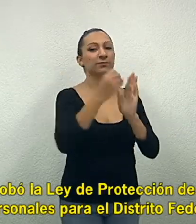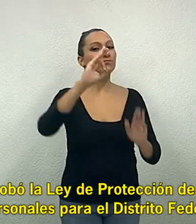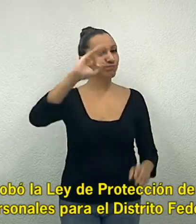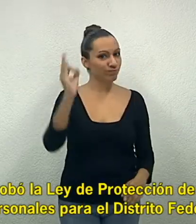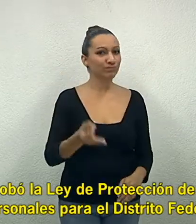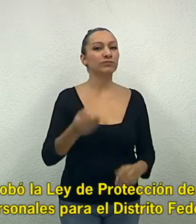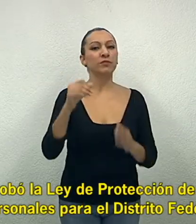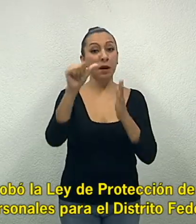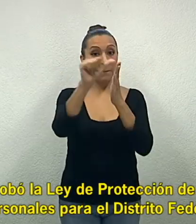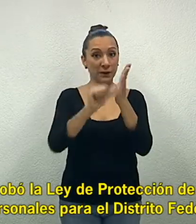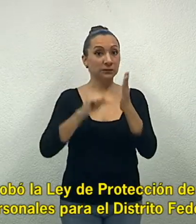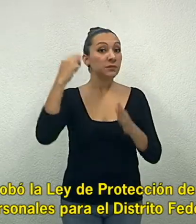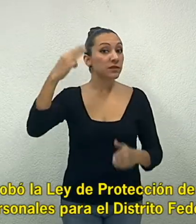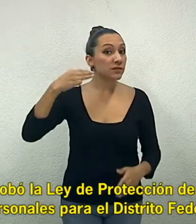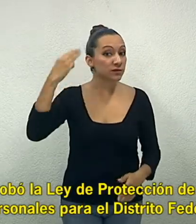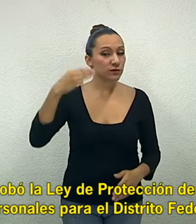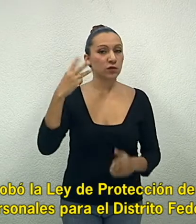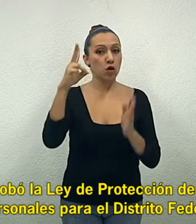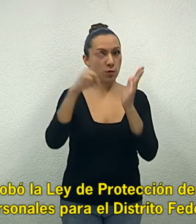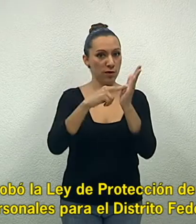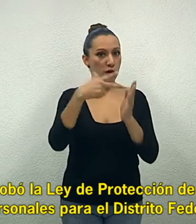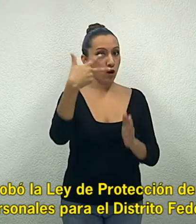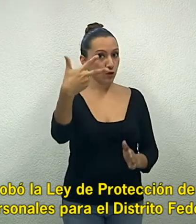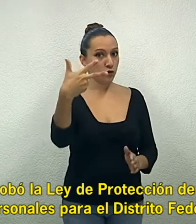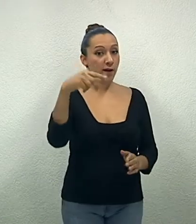personales para el distrito federal